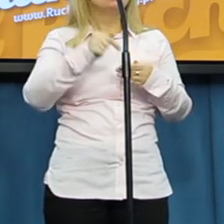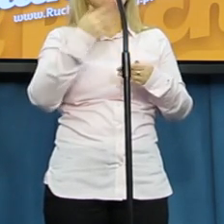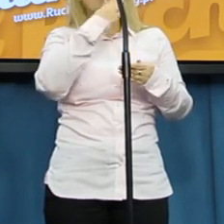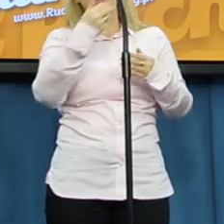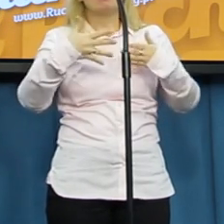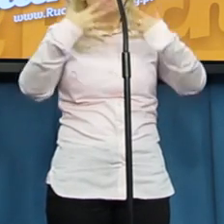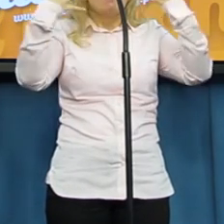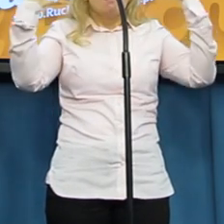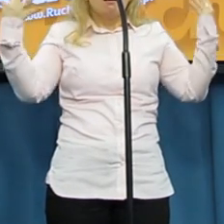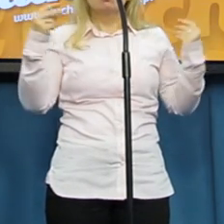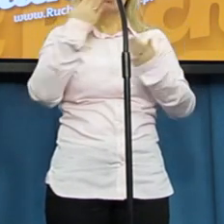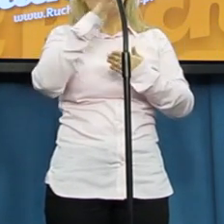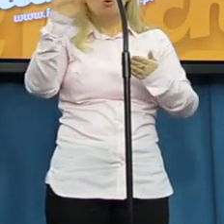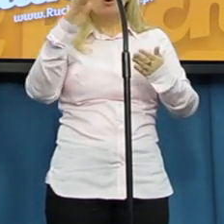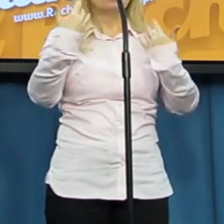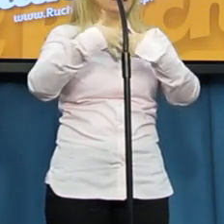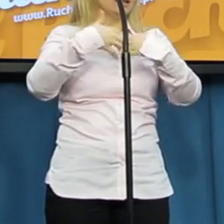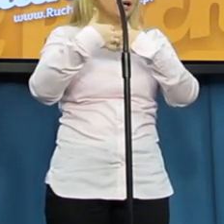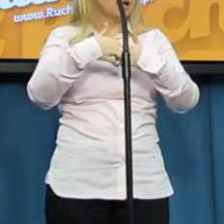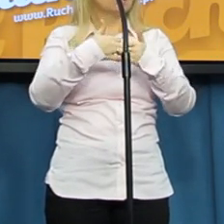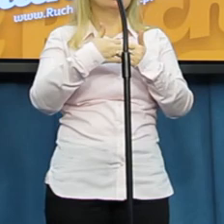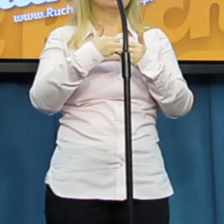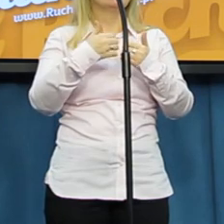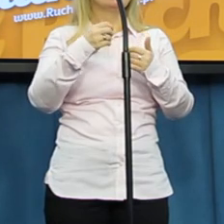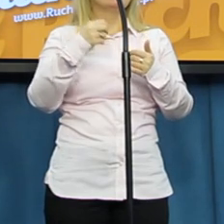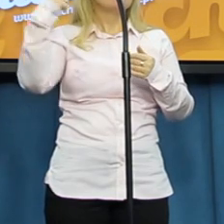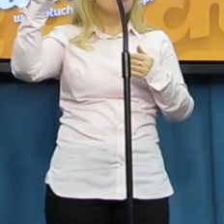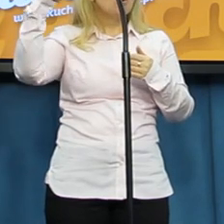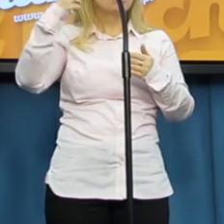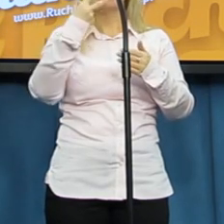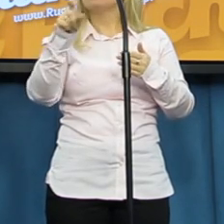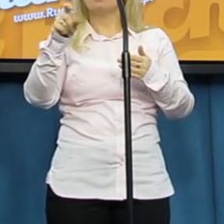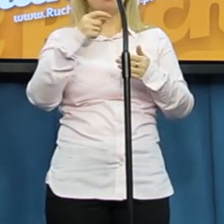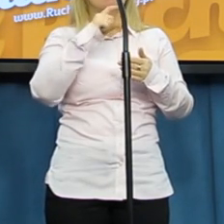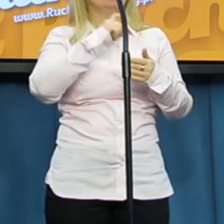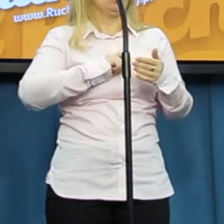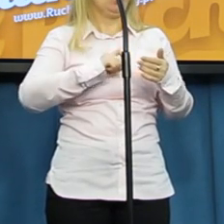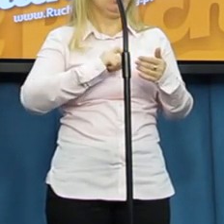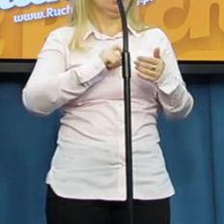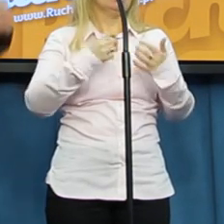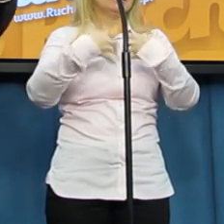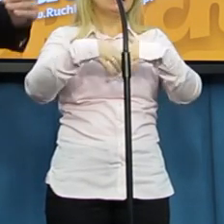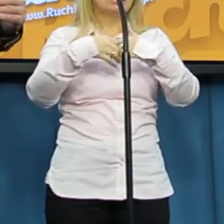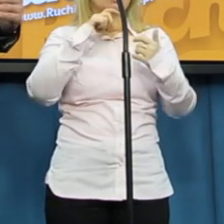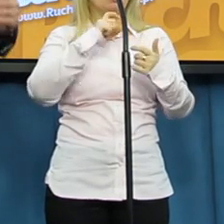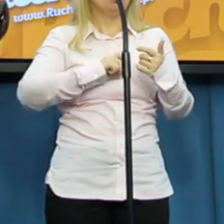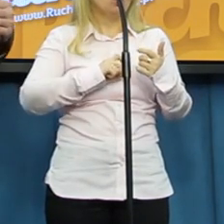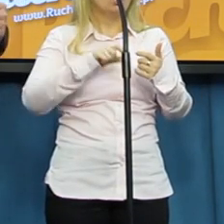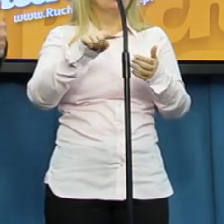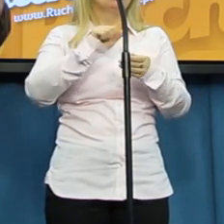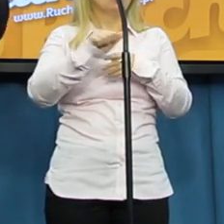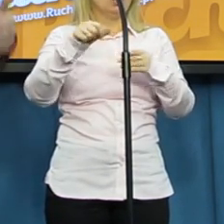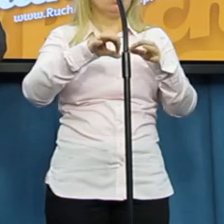budowania integracji demokracji, a nie integracji biurokratów. Integracja biurokratów doprowadziła nas do miejsca, gdzie jesteśmy. To